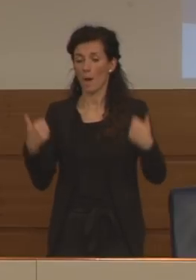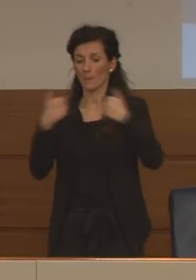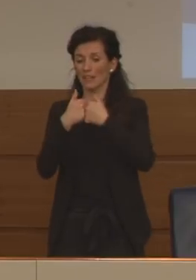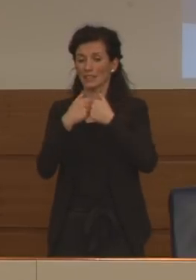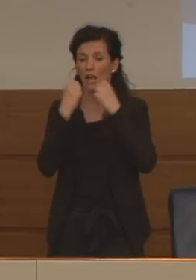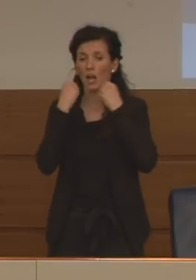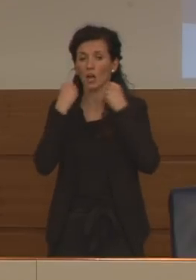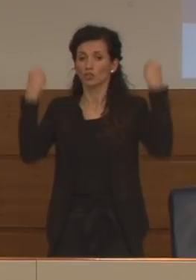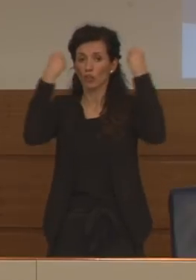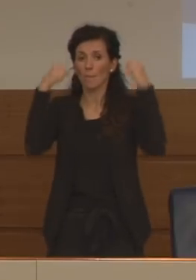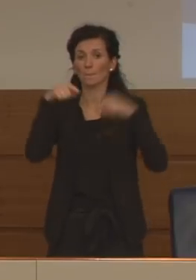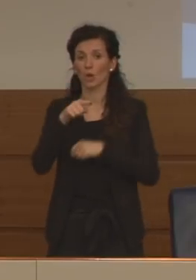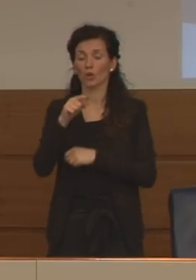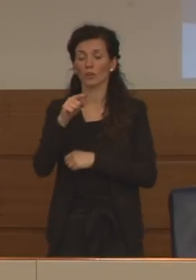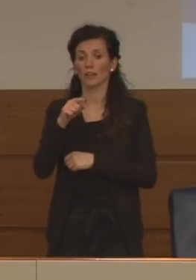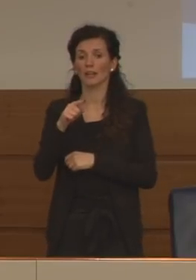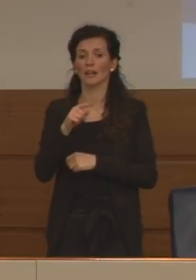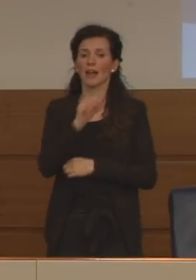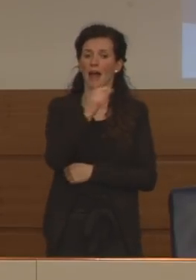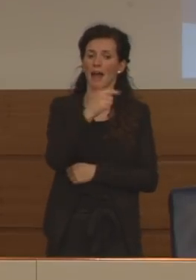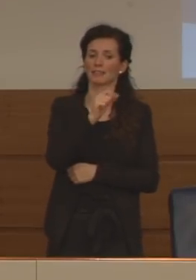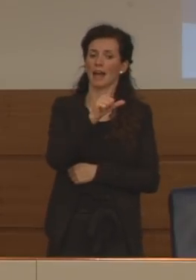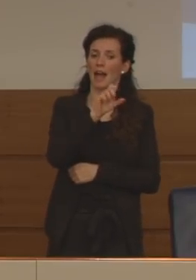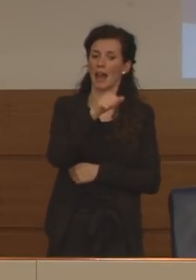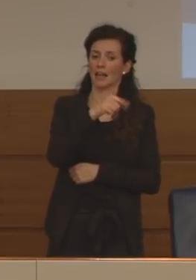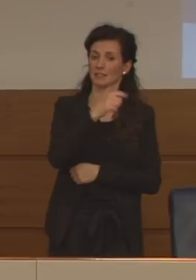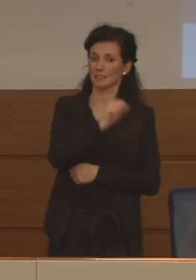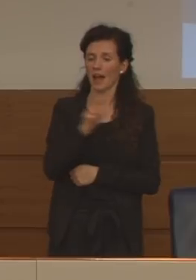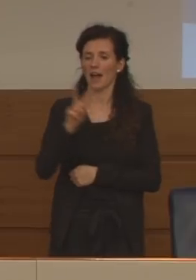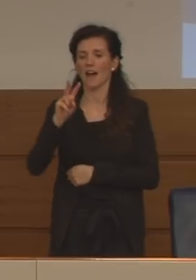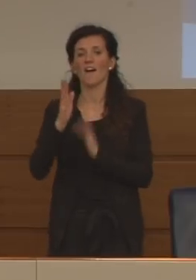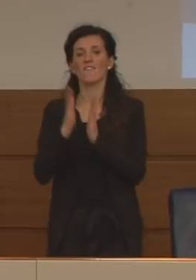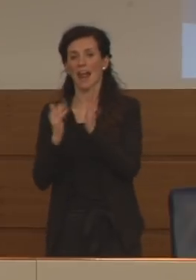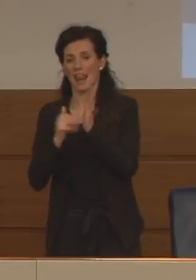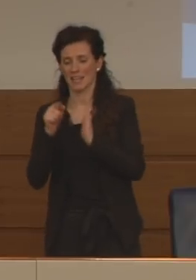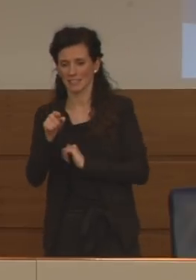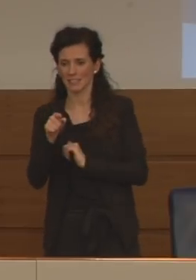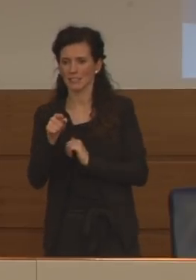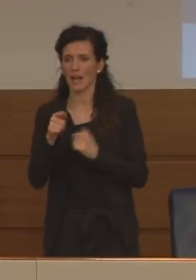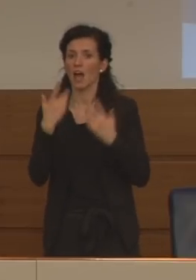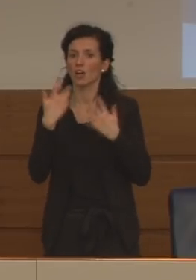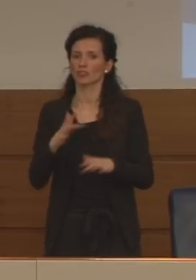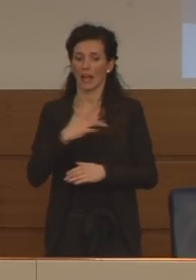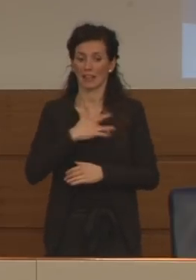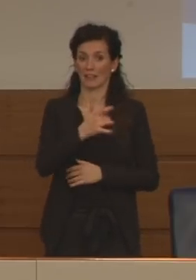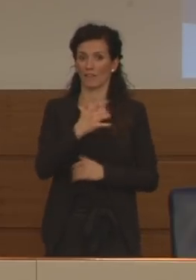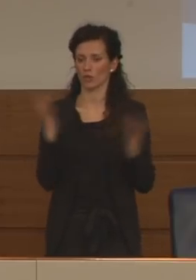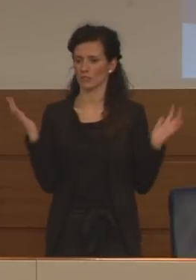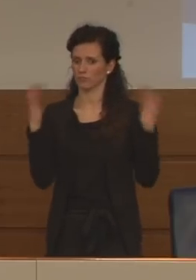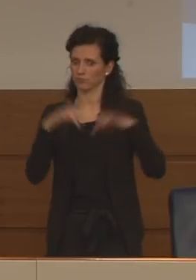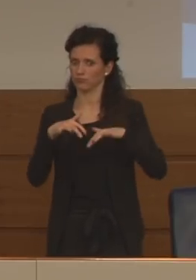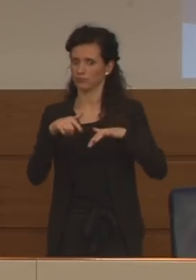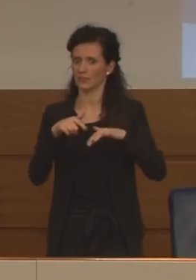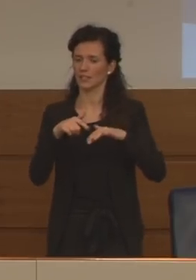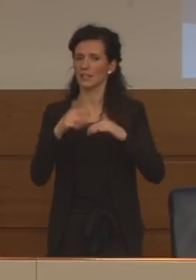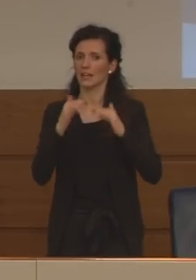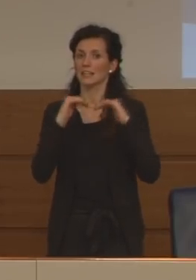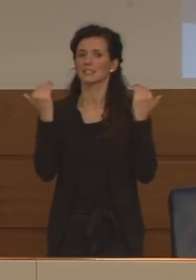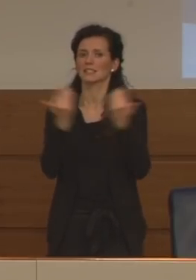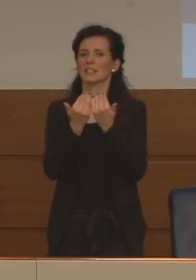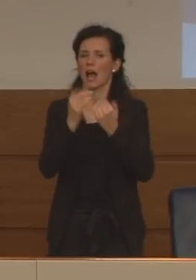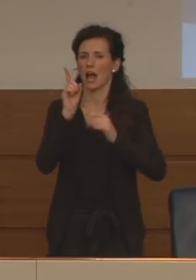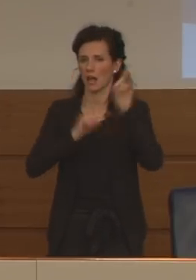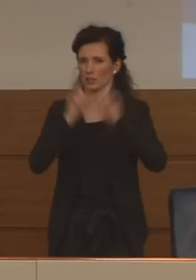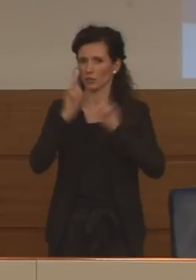league atalanta valentia dove comunque era ora radunati molti tifosi all'interno dello stadio san siro